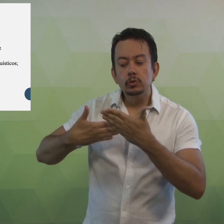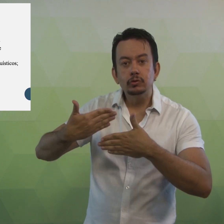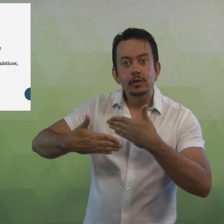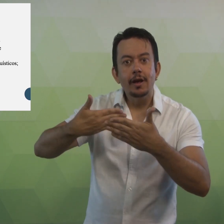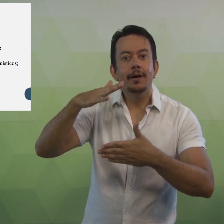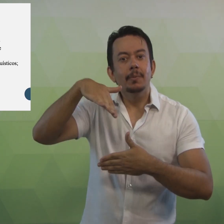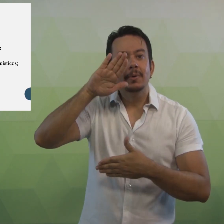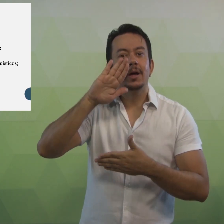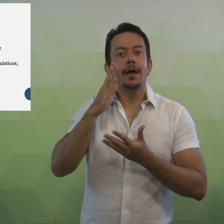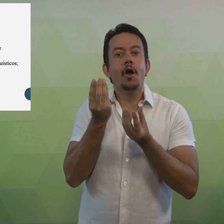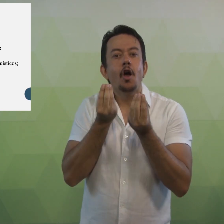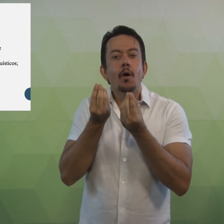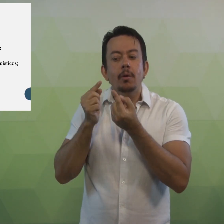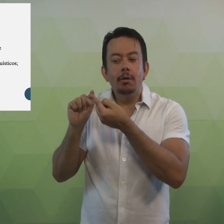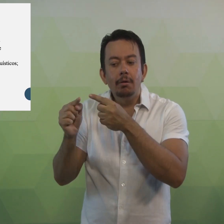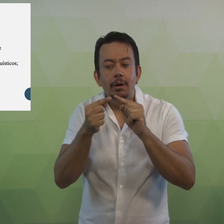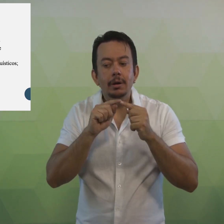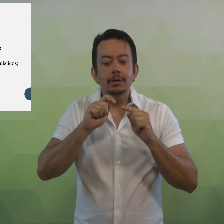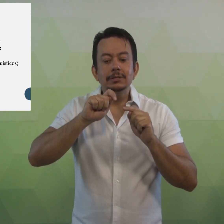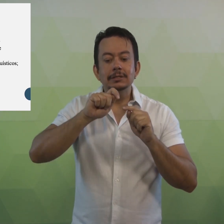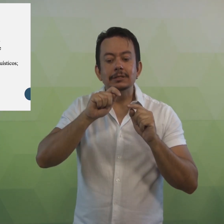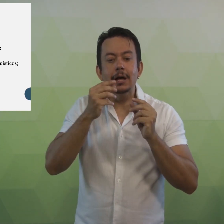o processamento dos sinais linguísticos.